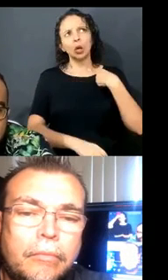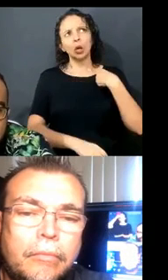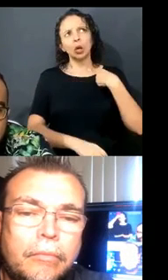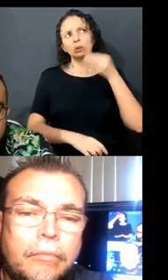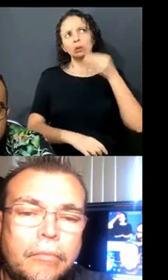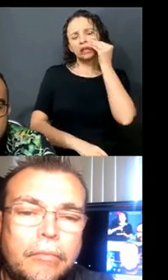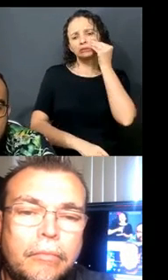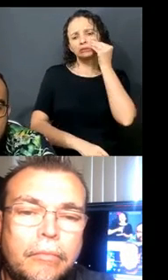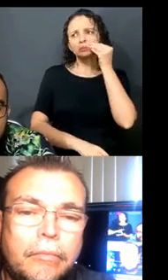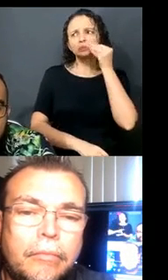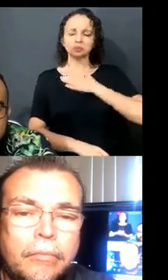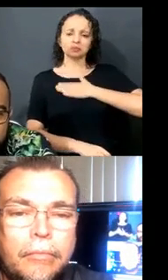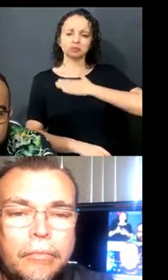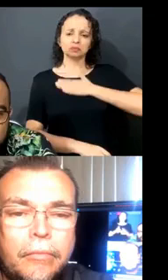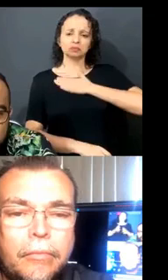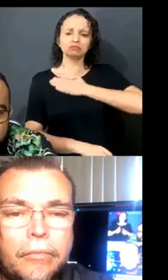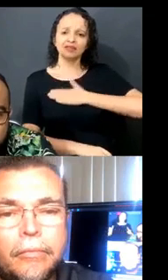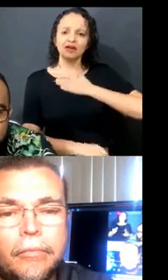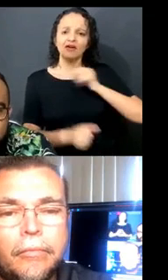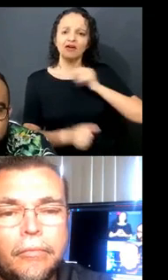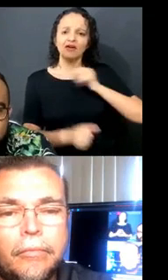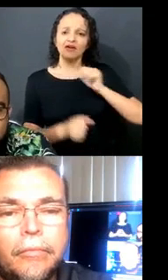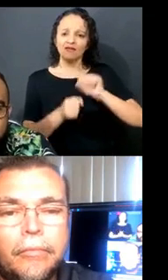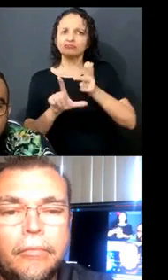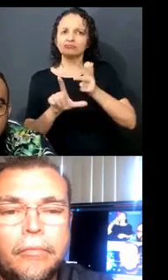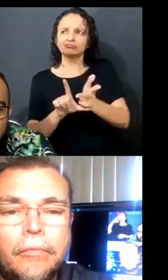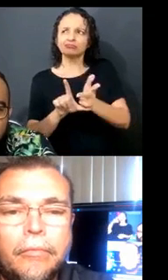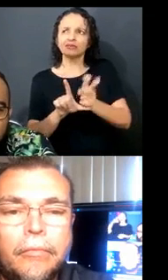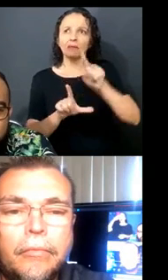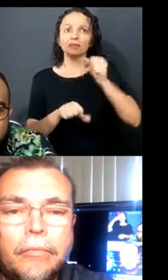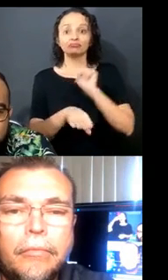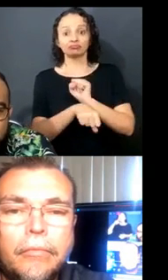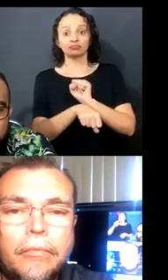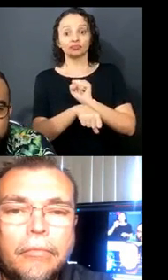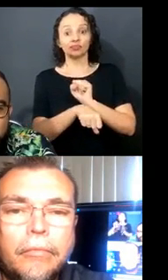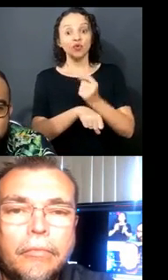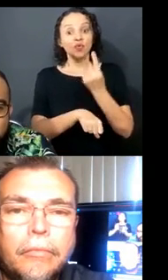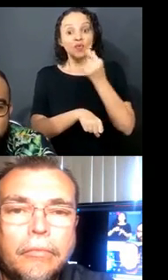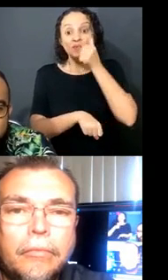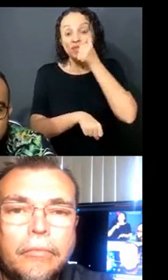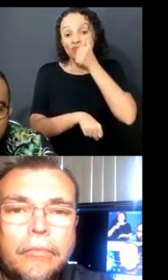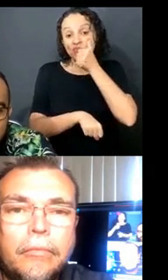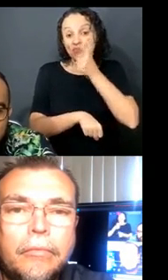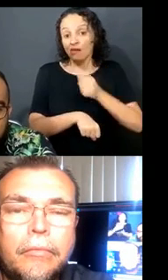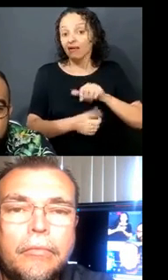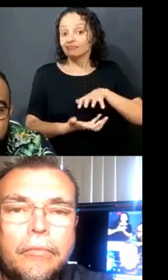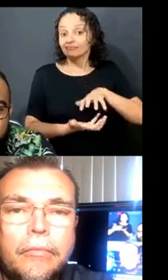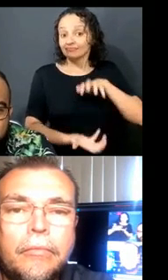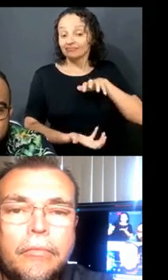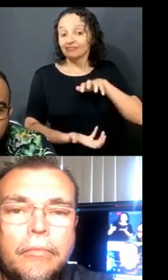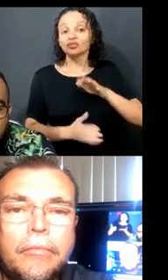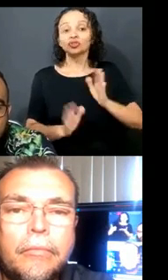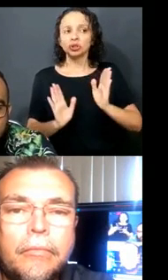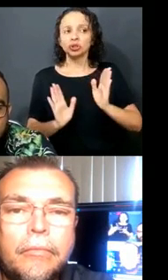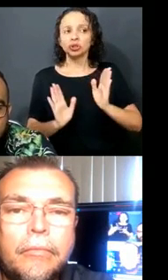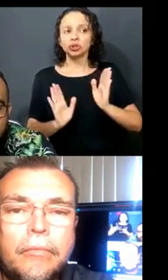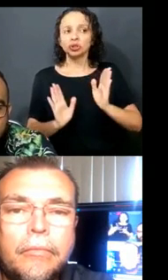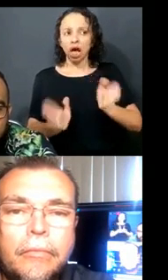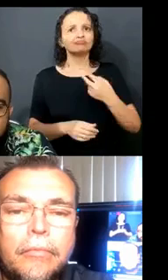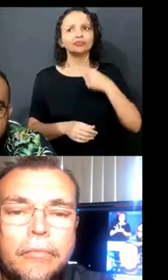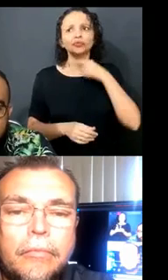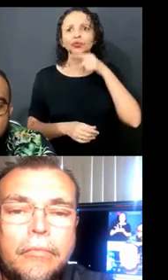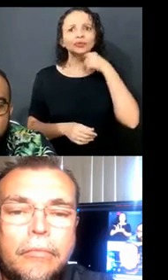dia eu fiz um teste, gostei, e eu parei de fazer. E aí uma senhora não poderia vir todos os